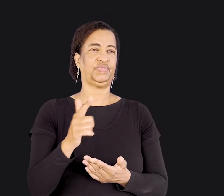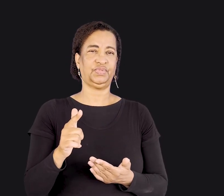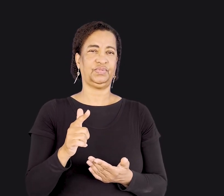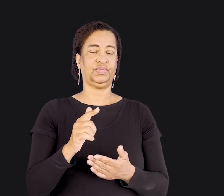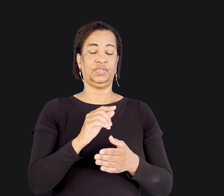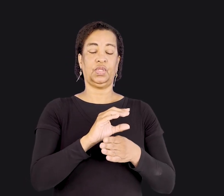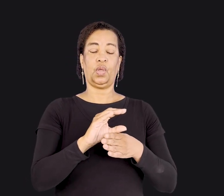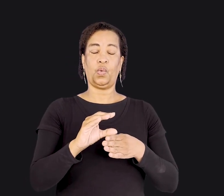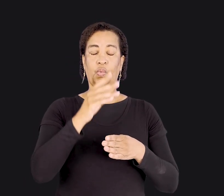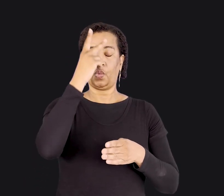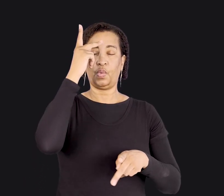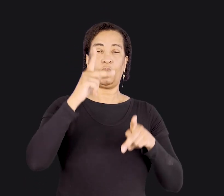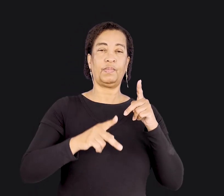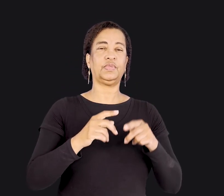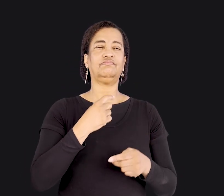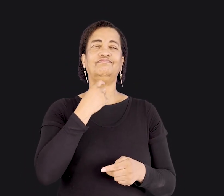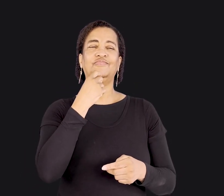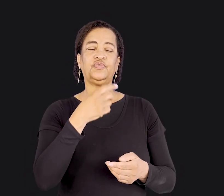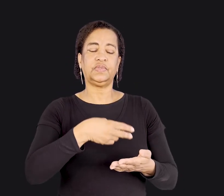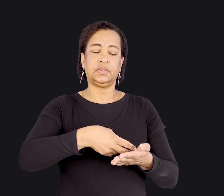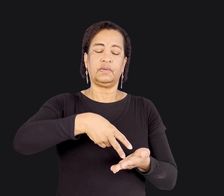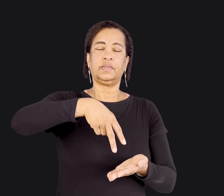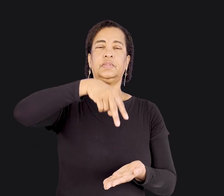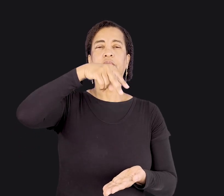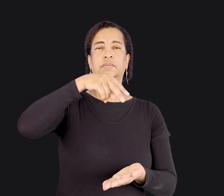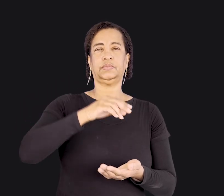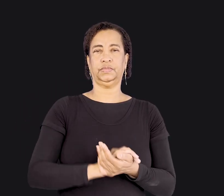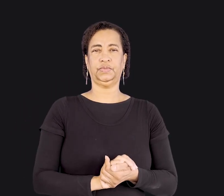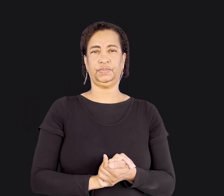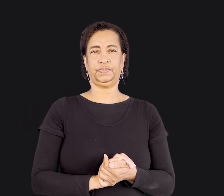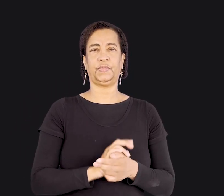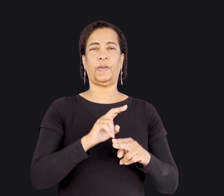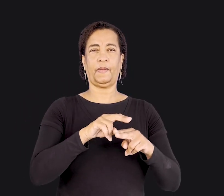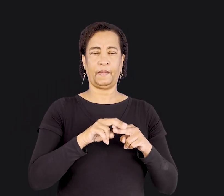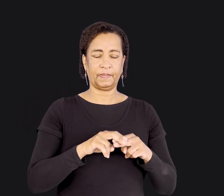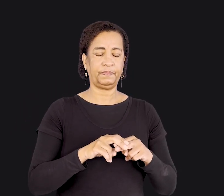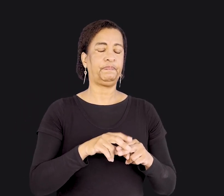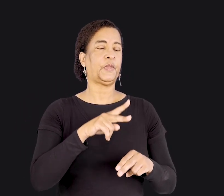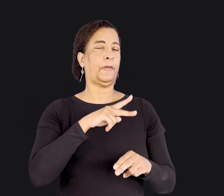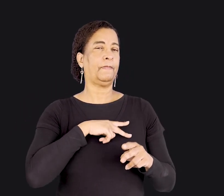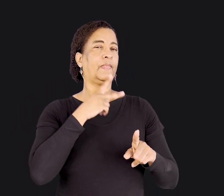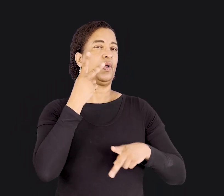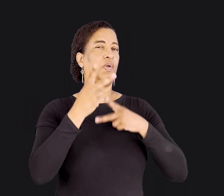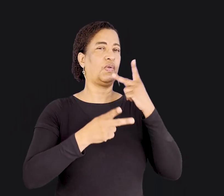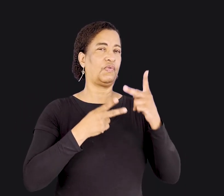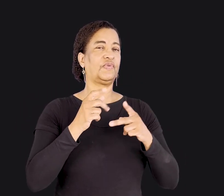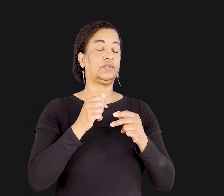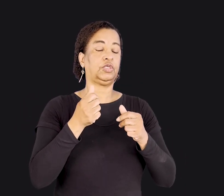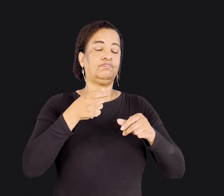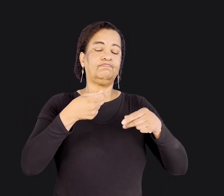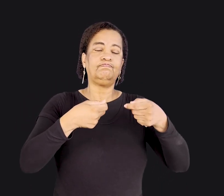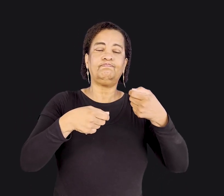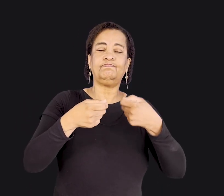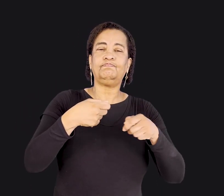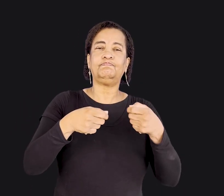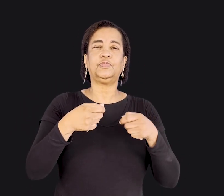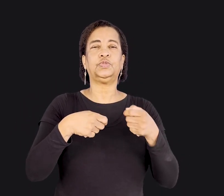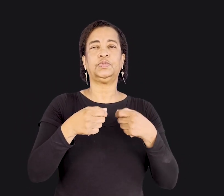coríntios duvidavam da ressurreição. Por último, Paulo aborda a questão da mordomia, da administração